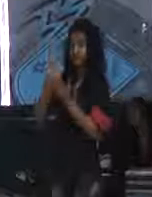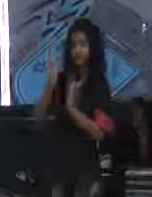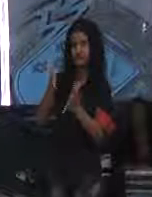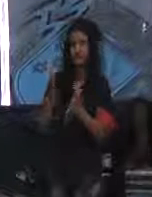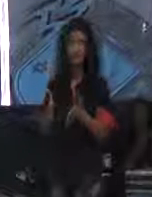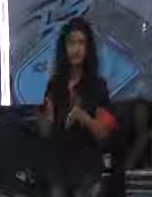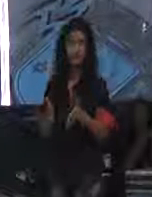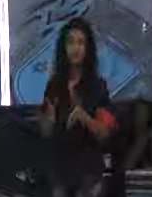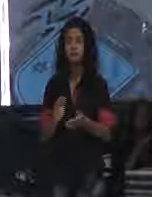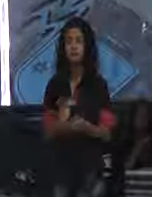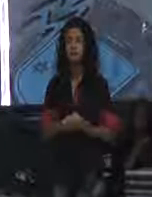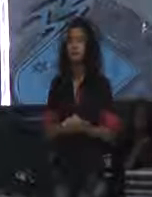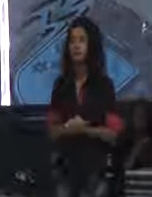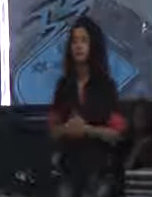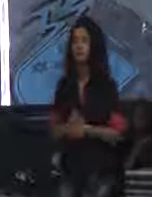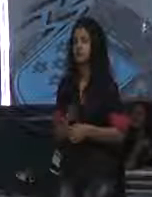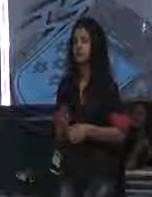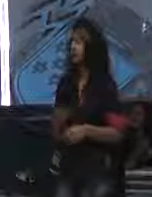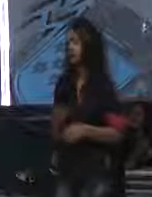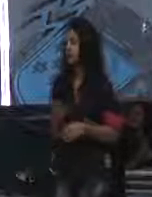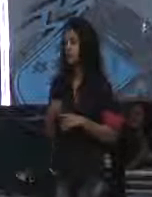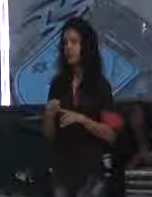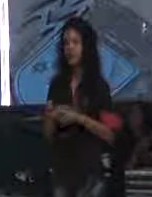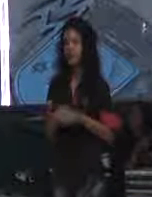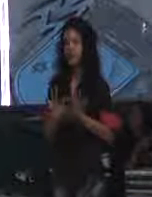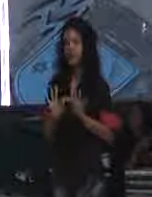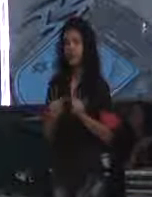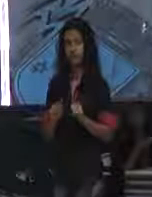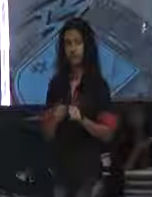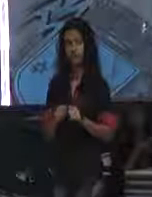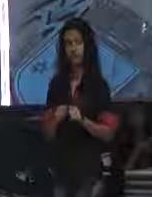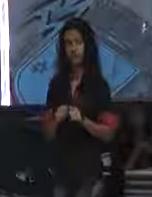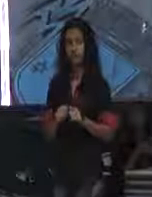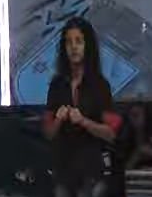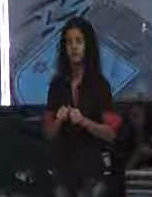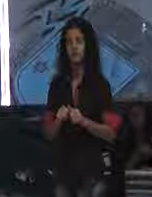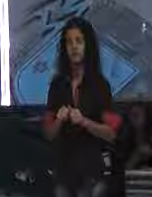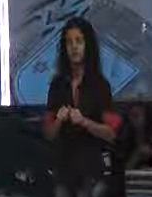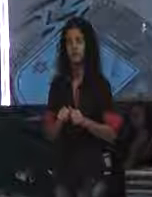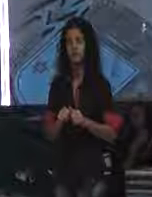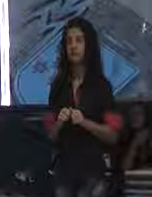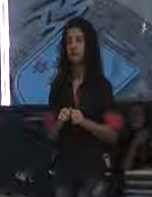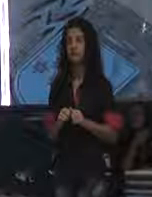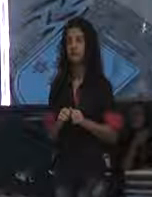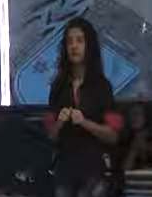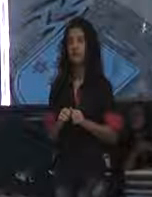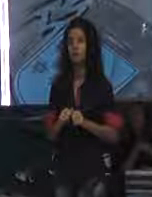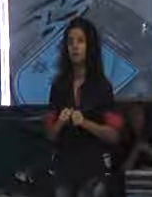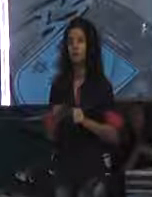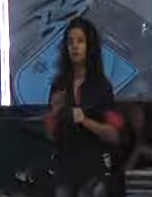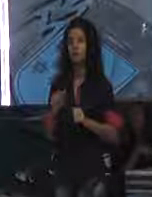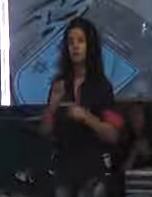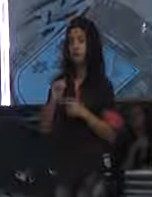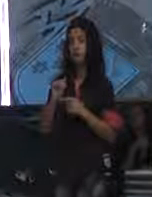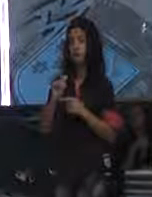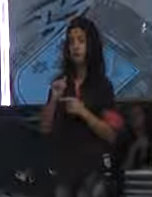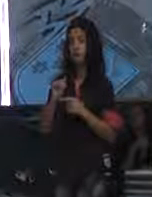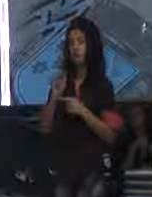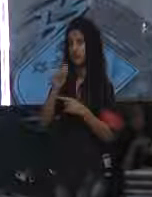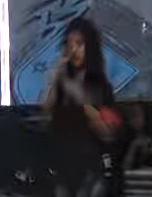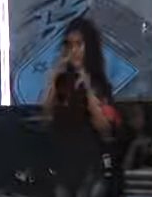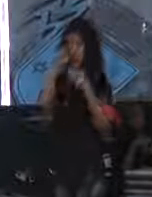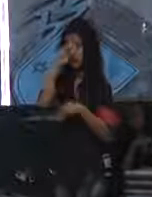Então, possivelmente até o final do mês, Nelson Costa será entregue. O Sara vai depender um pouco mais, porque a estrutura tem